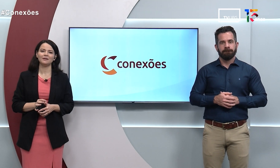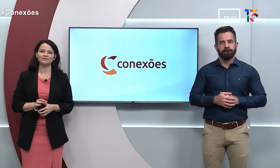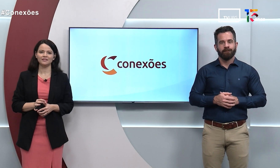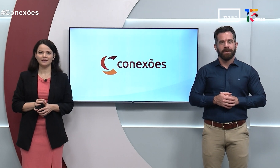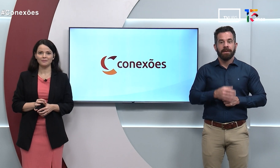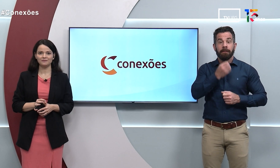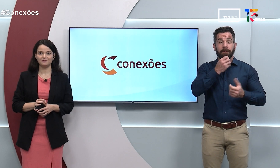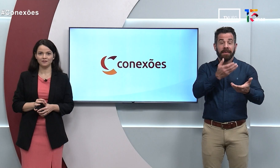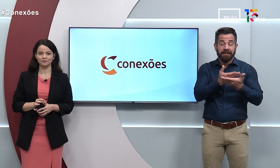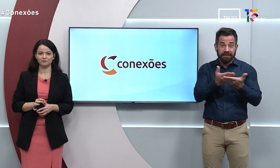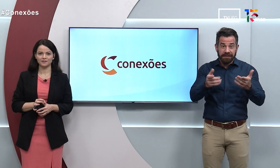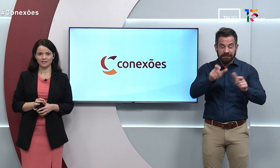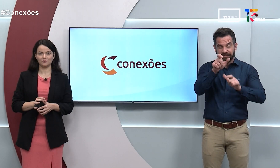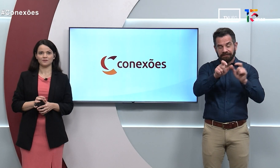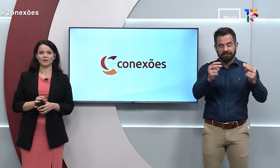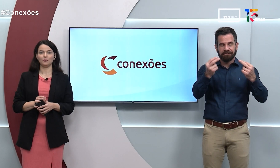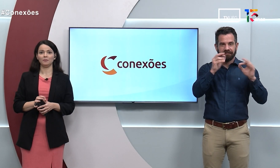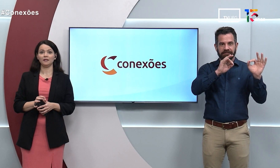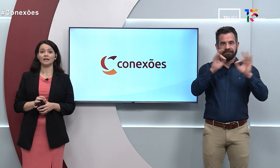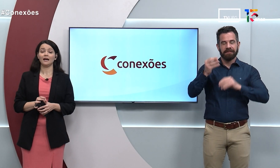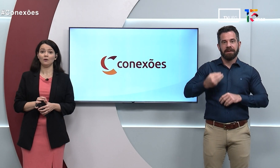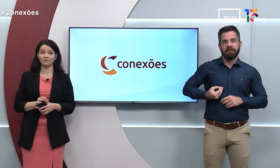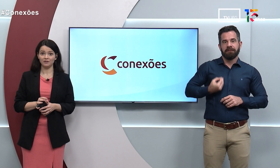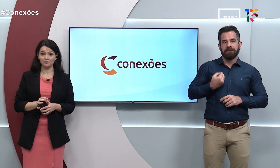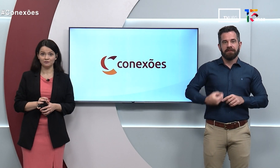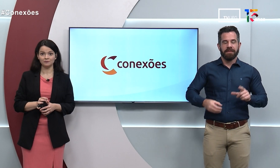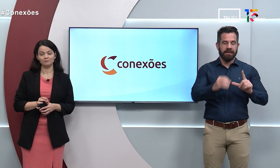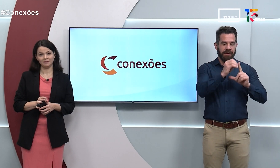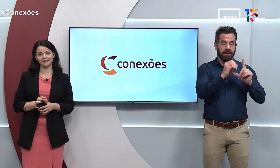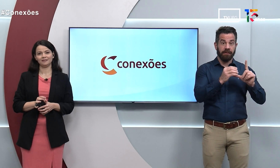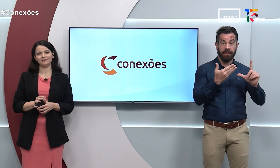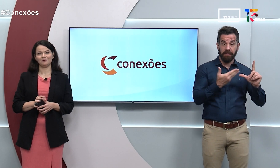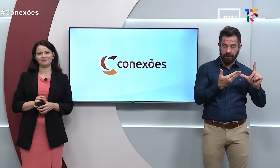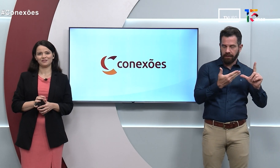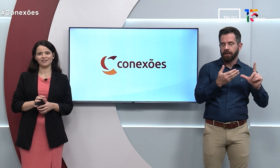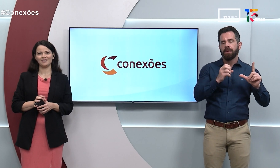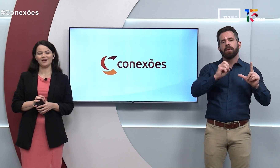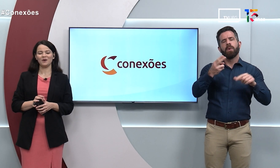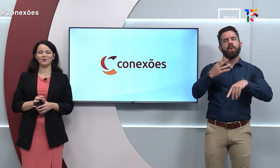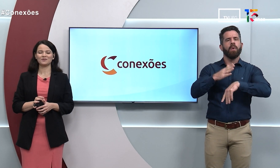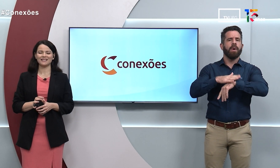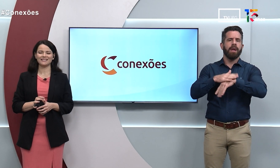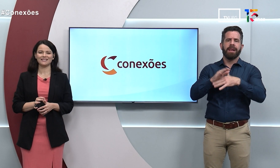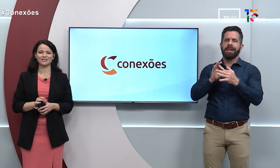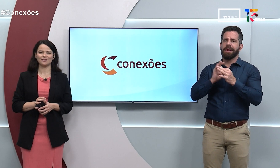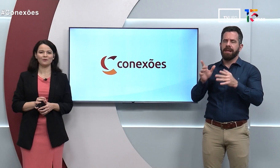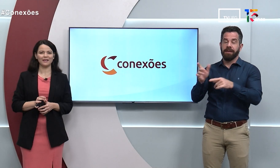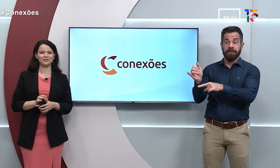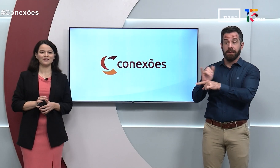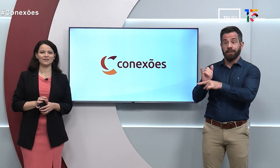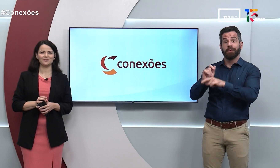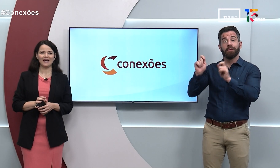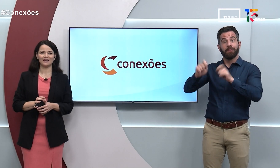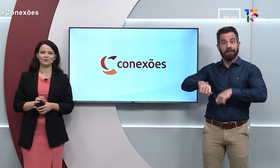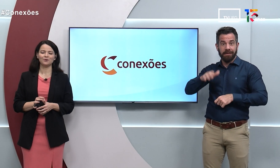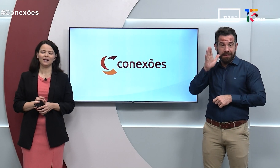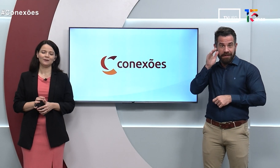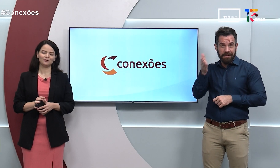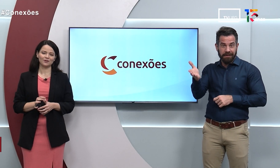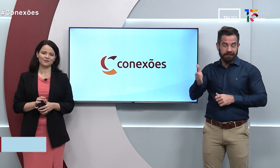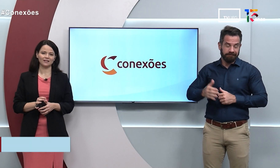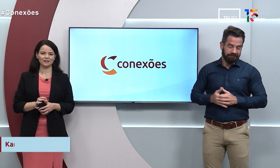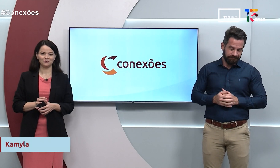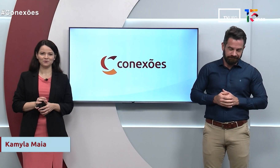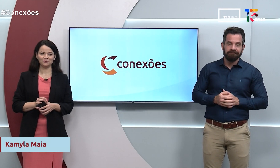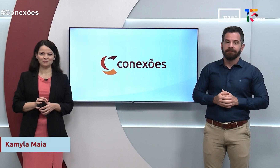Seja bem-vinda e bem-vindo, você que nos acompanha ao vivo pela TV UFG ou nos assiste em qualquer dia e horário